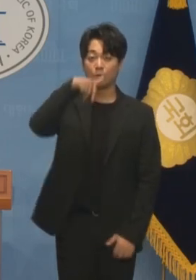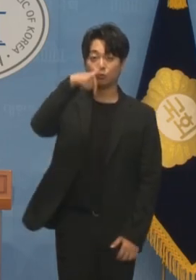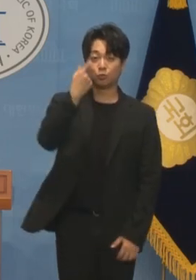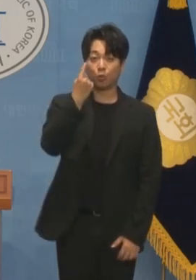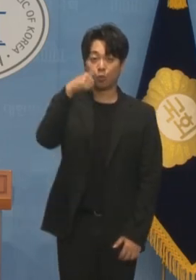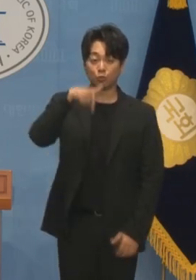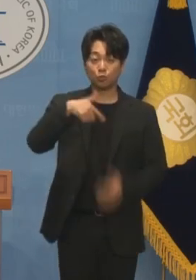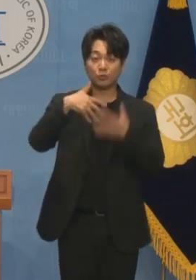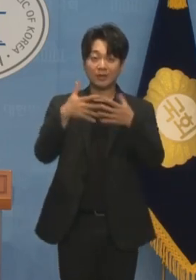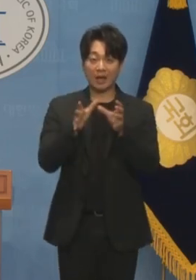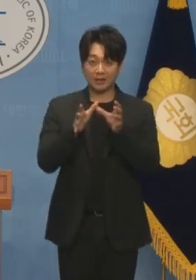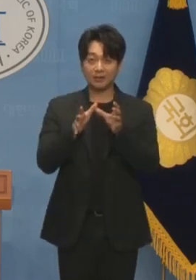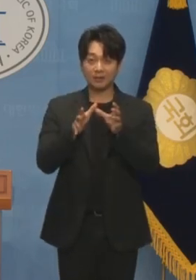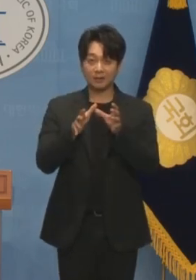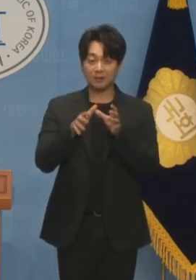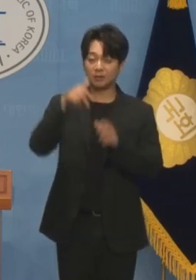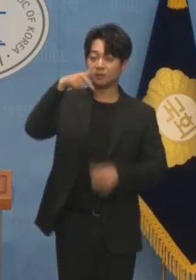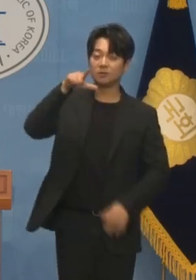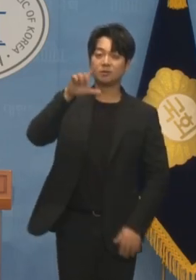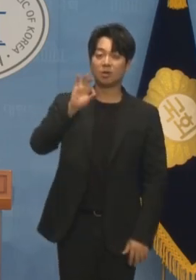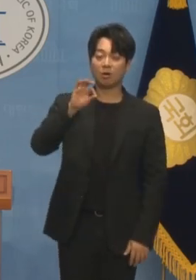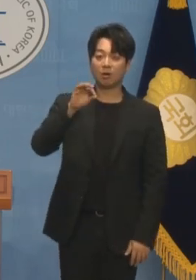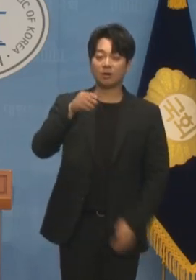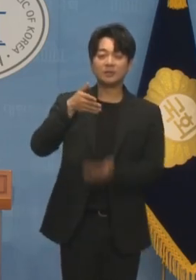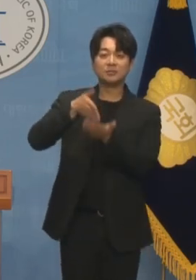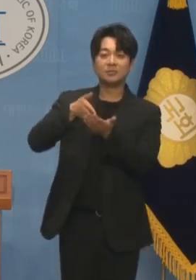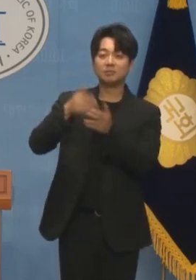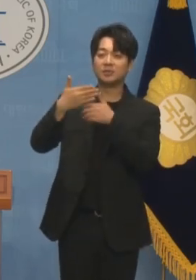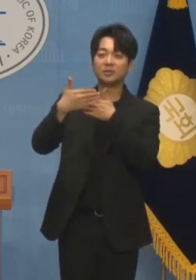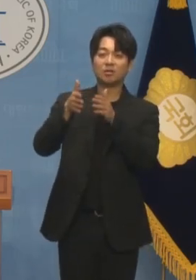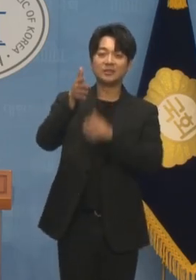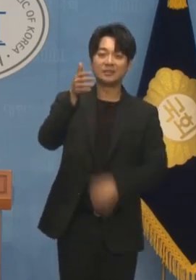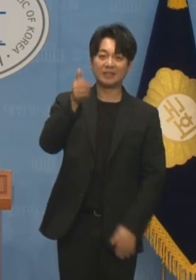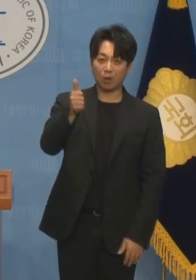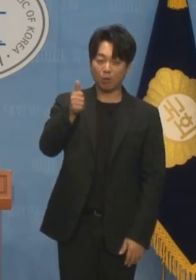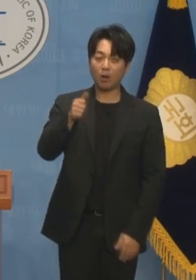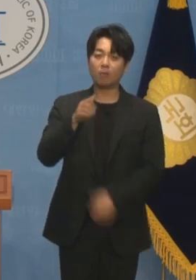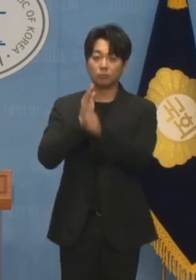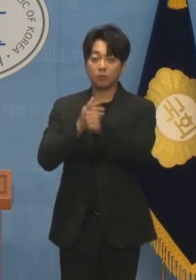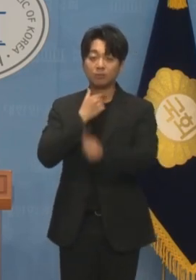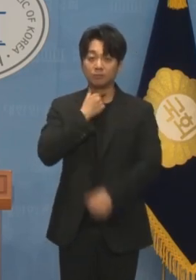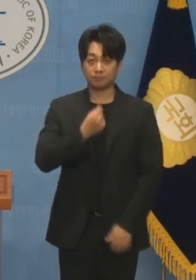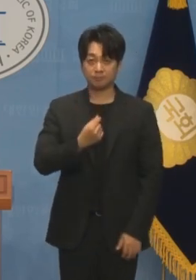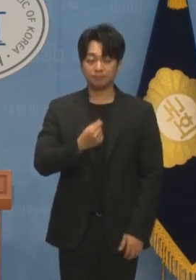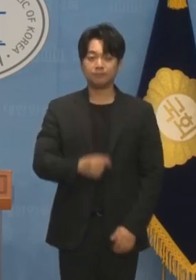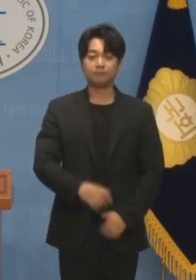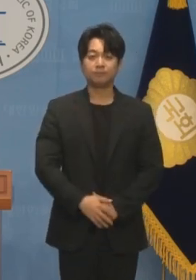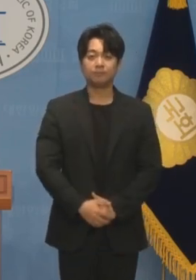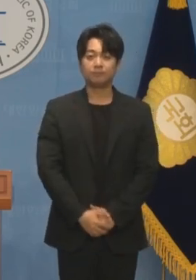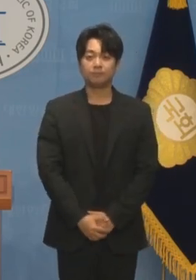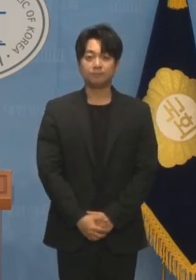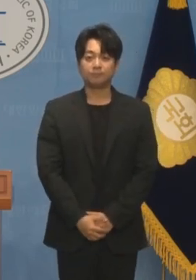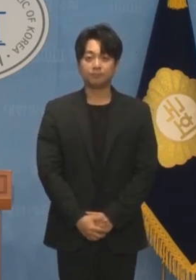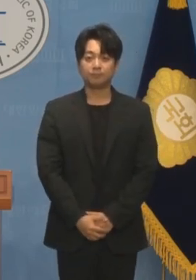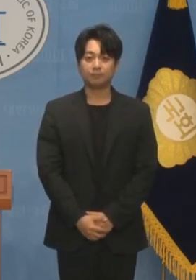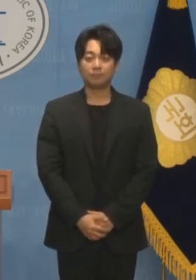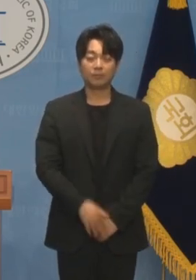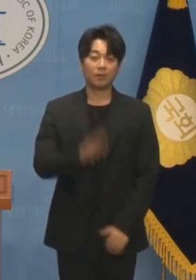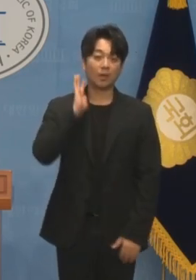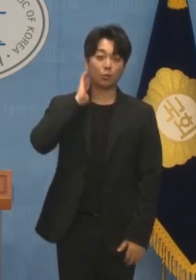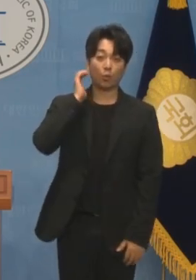정진석 대통령 비서실장과 김주현 민정수석에게 요구합니다 대통령실